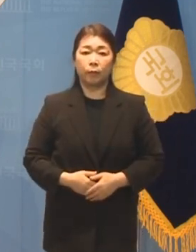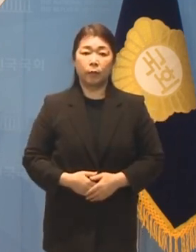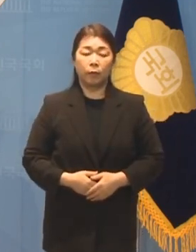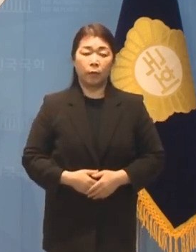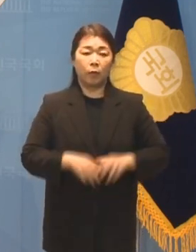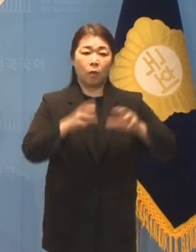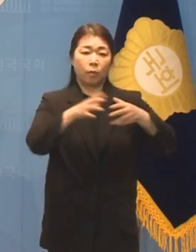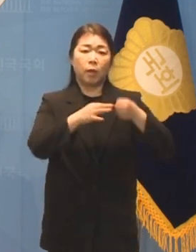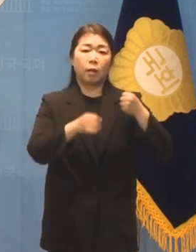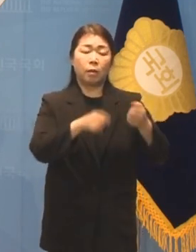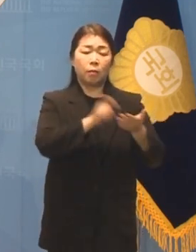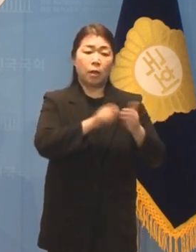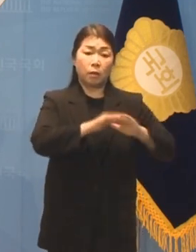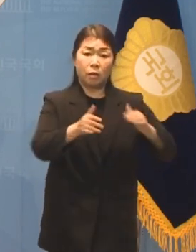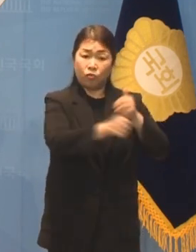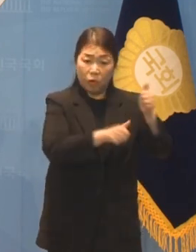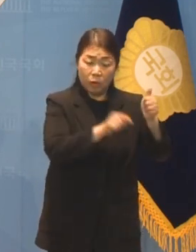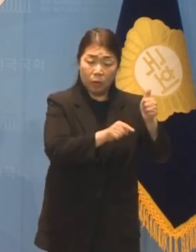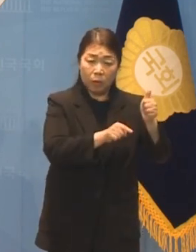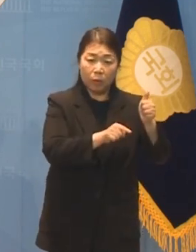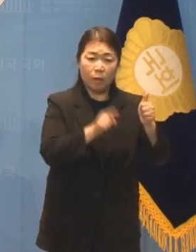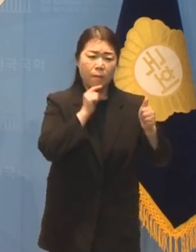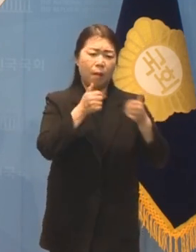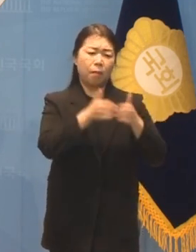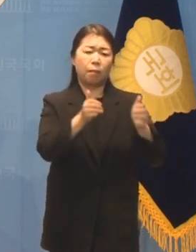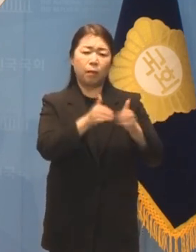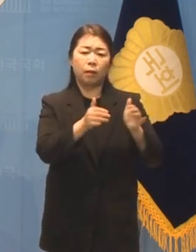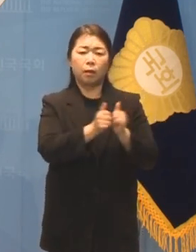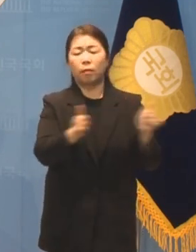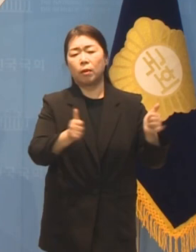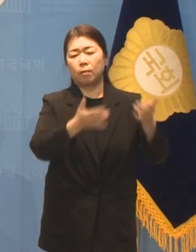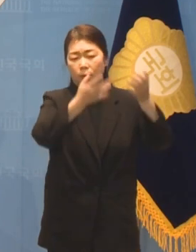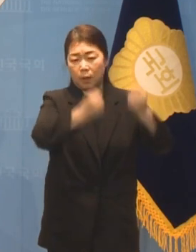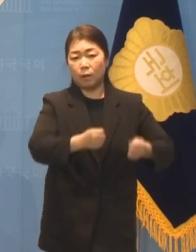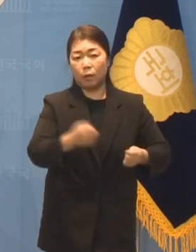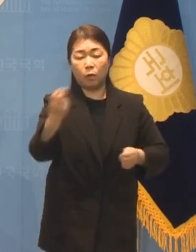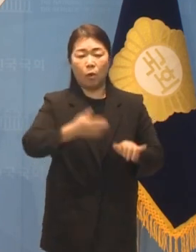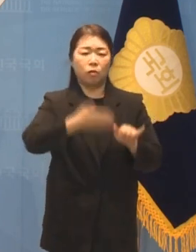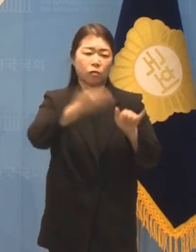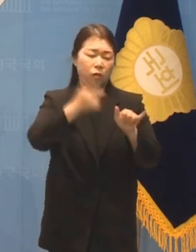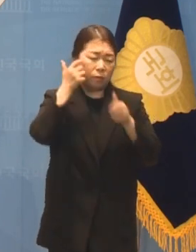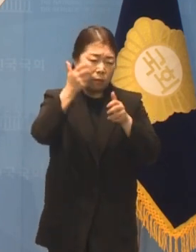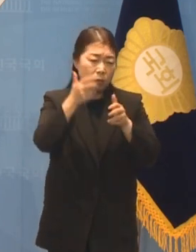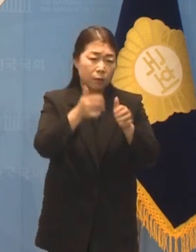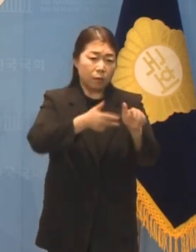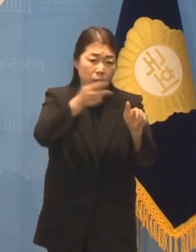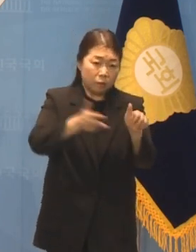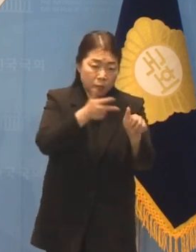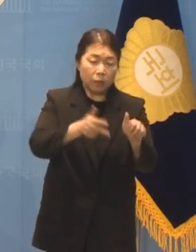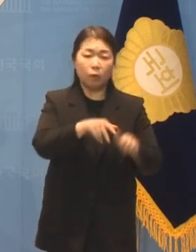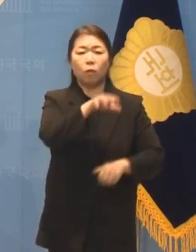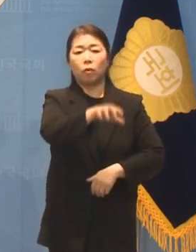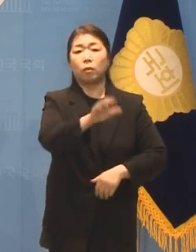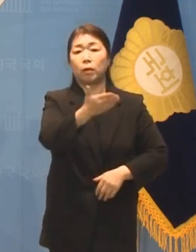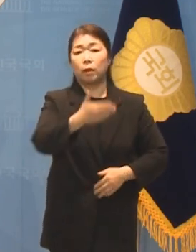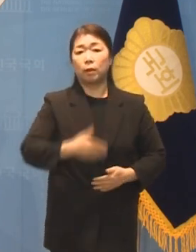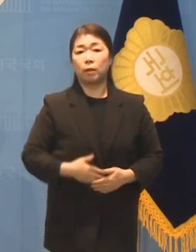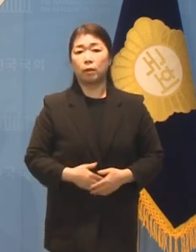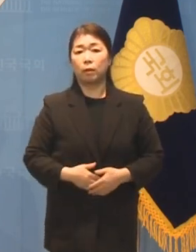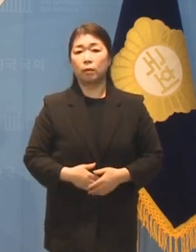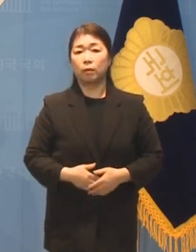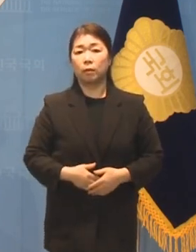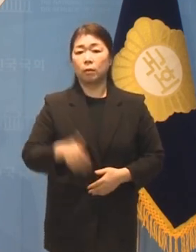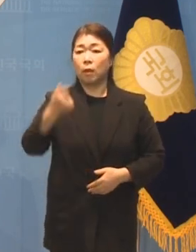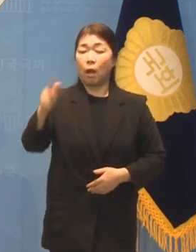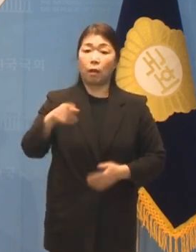국민의힘 비대위원회는 막말 대잔치의 구구 유튜브 촬영장이 되었습니다.